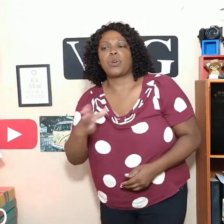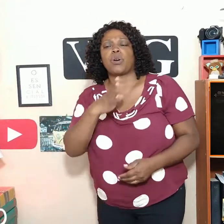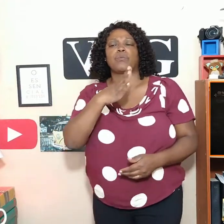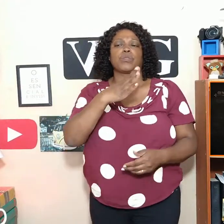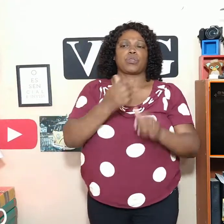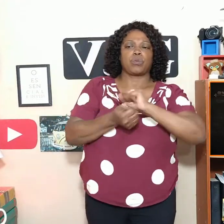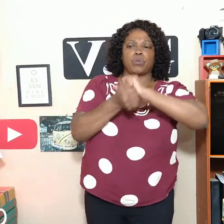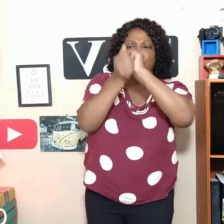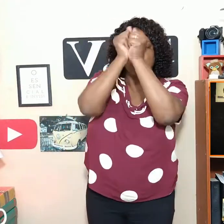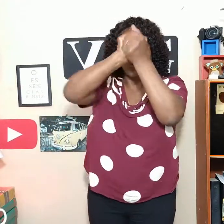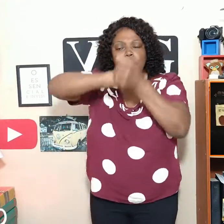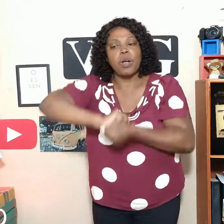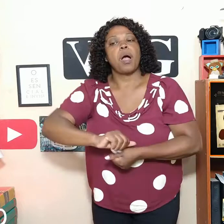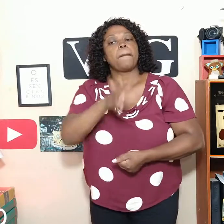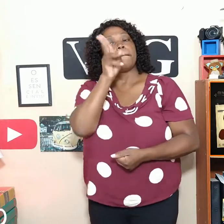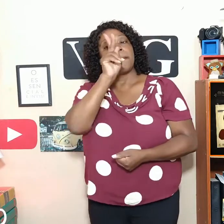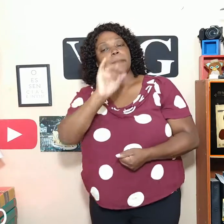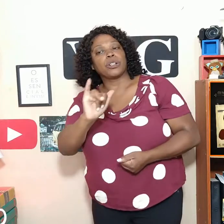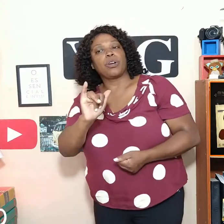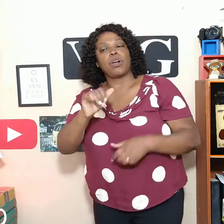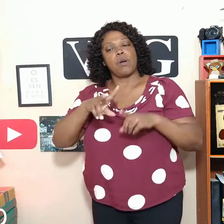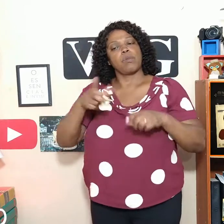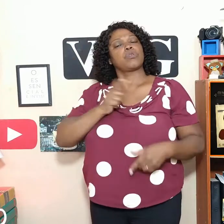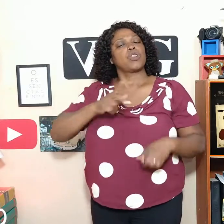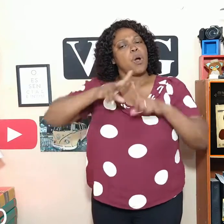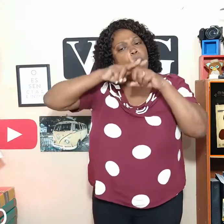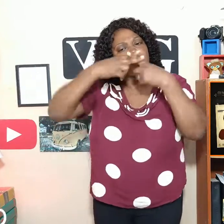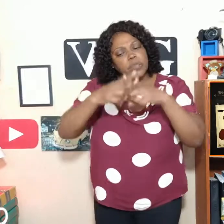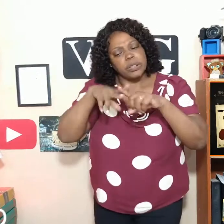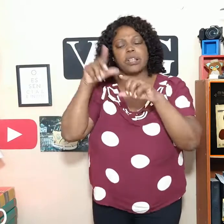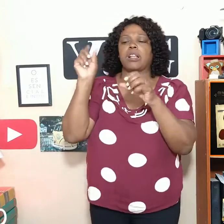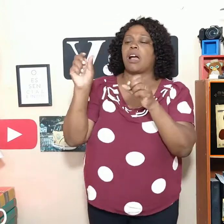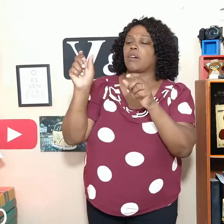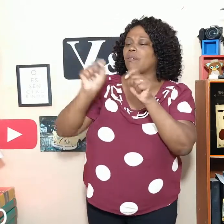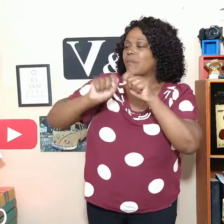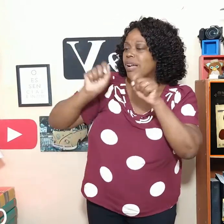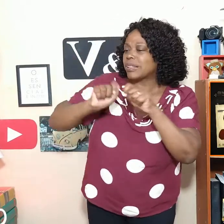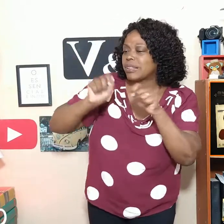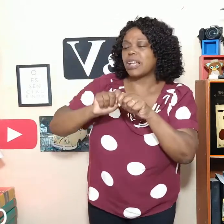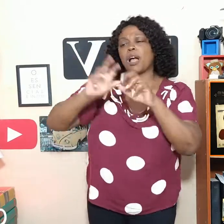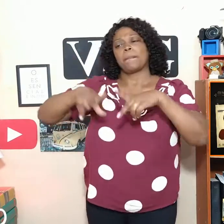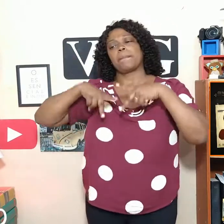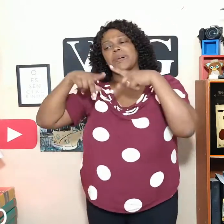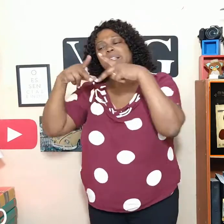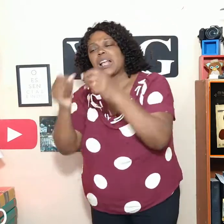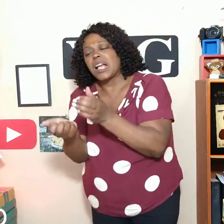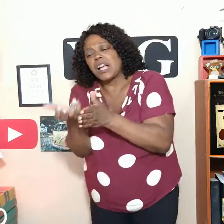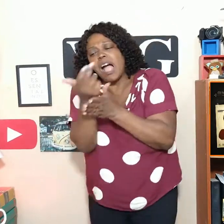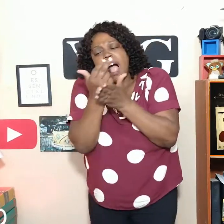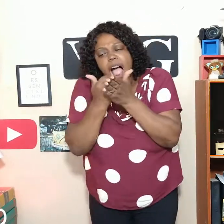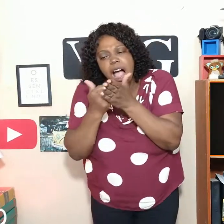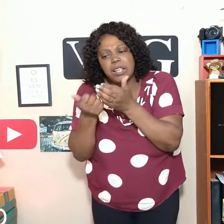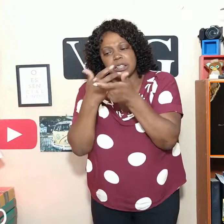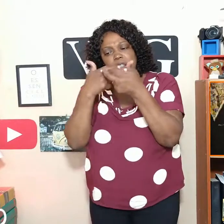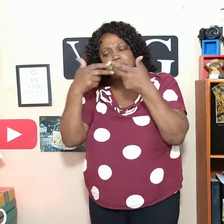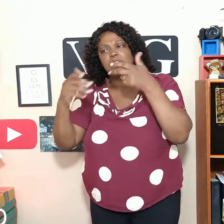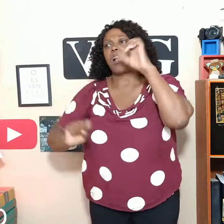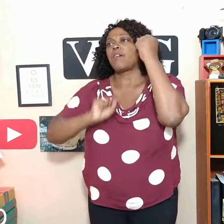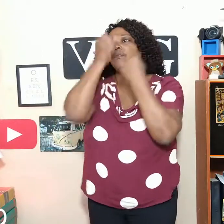são atualizadas. No início, Papai Noel tinha uma oficina, onde fazia os presentes das crianças de forma artesanal. A ideia de uma